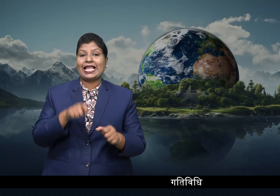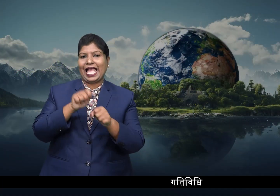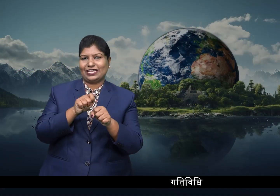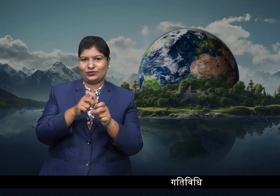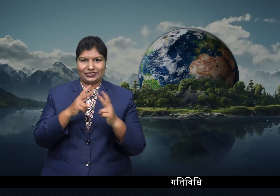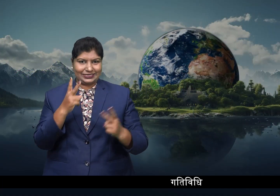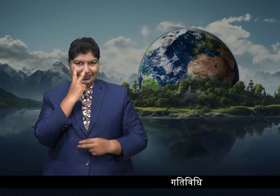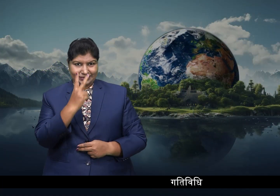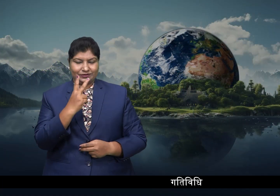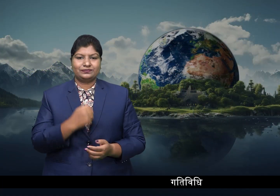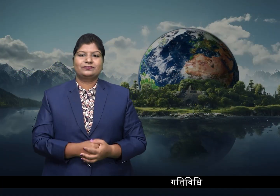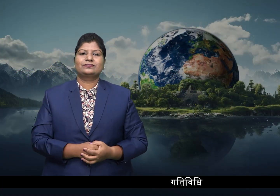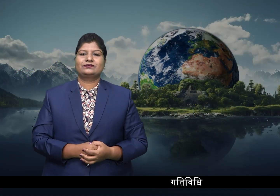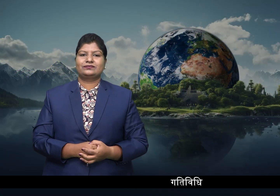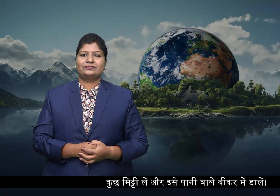गतिविधि: